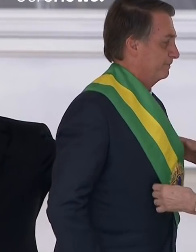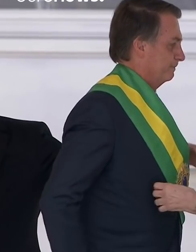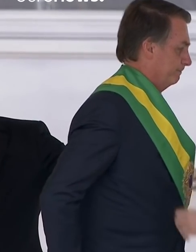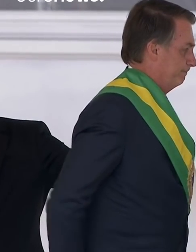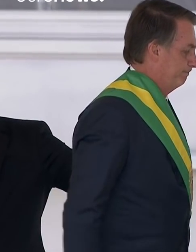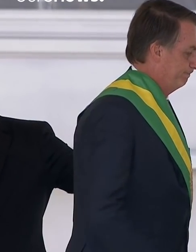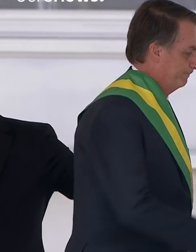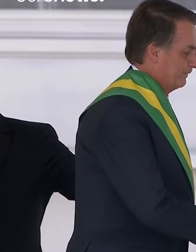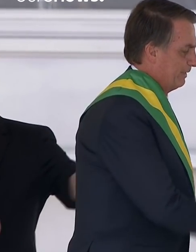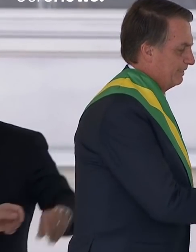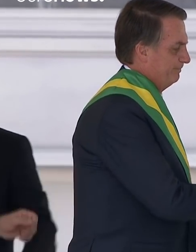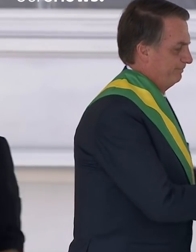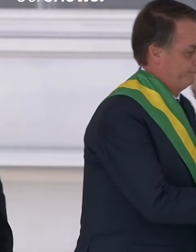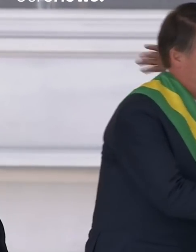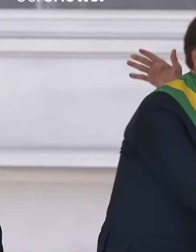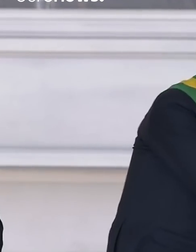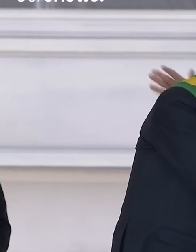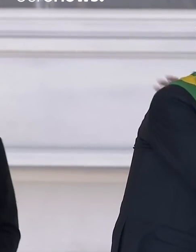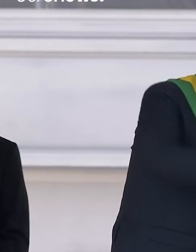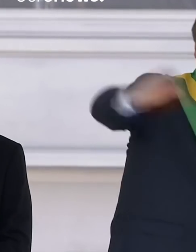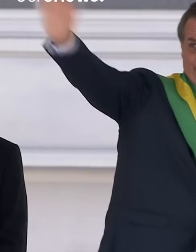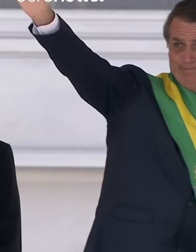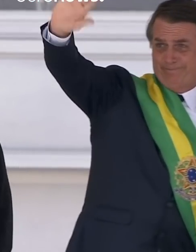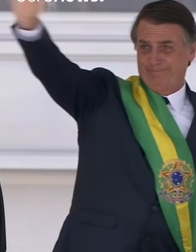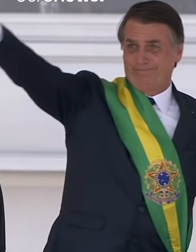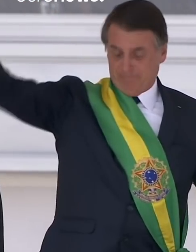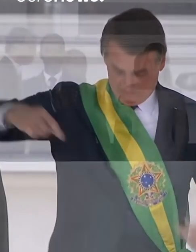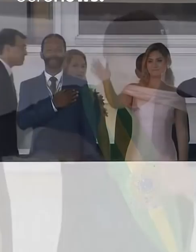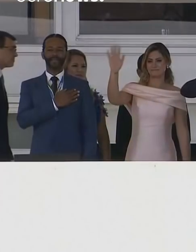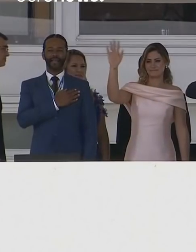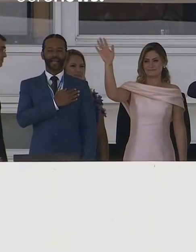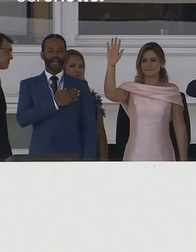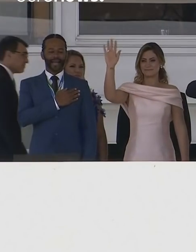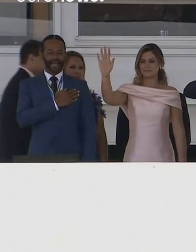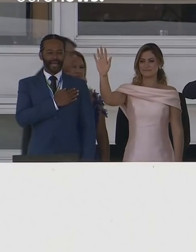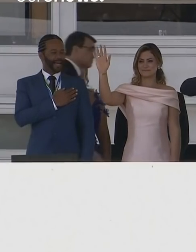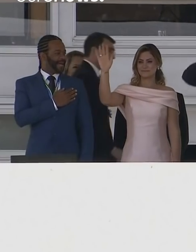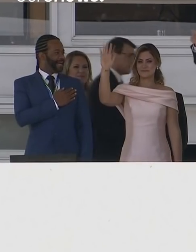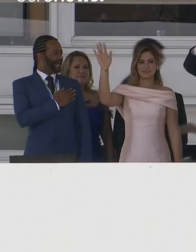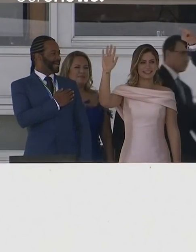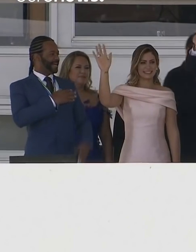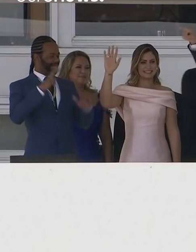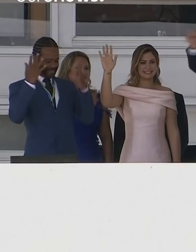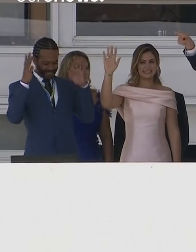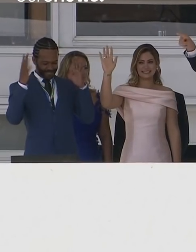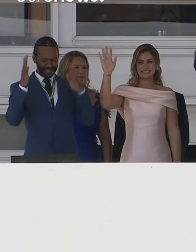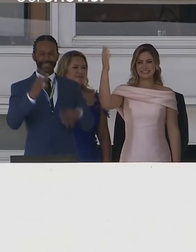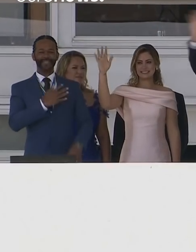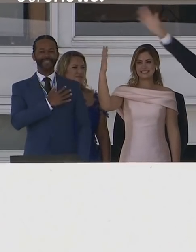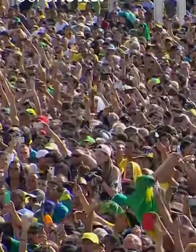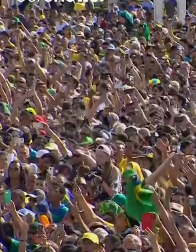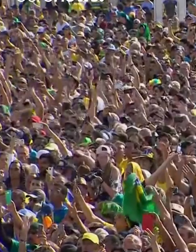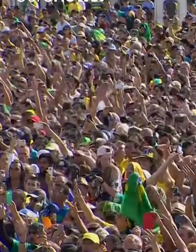tisztséget októberben. Megbízatása 4 évre szól. Beiktatását követő beszédében Jair Bolsonaro